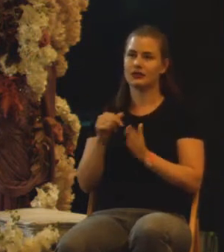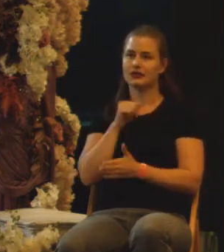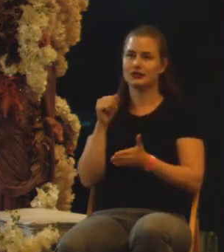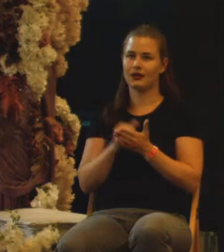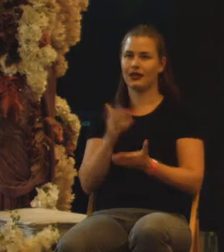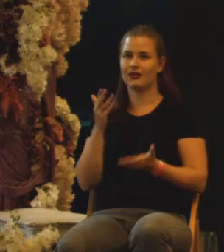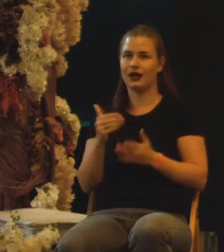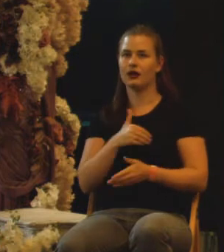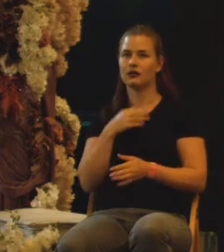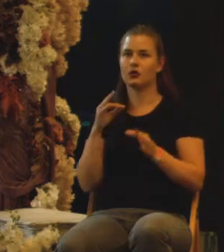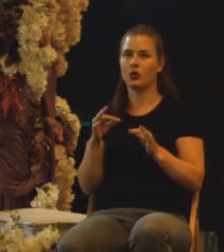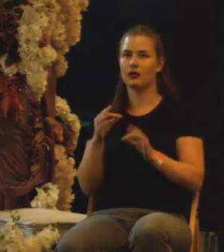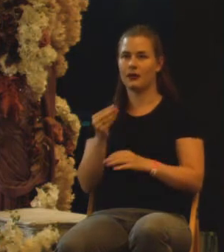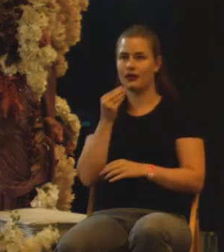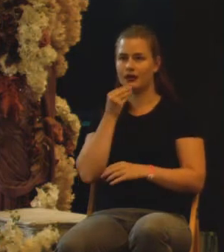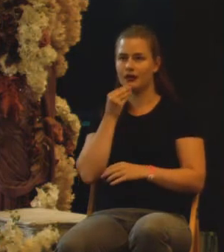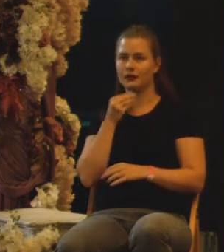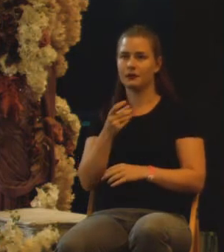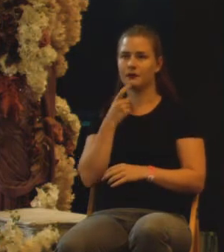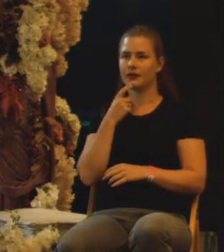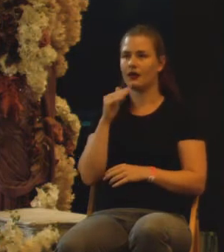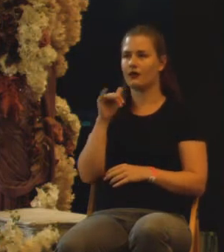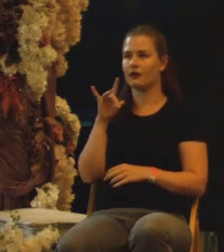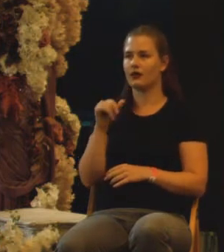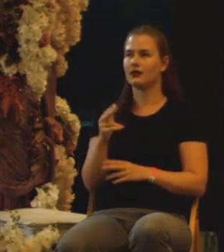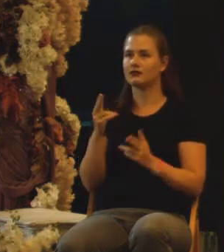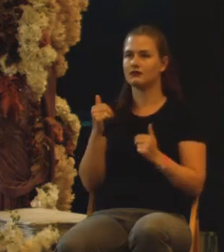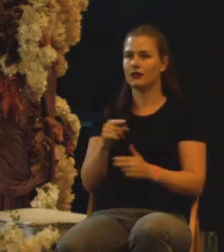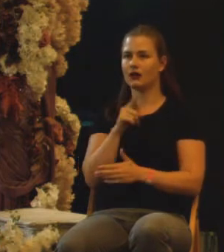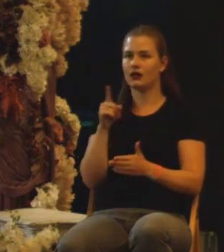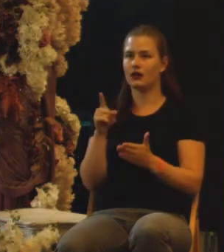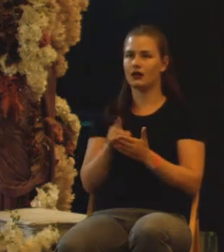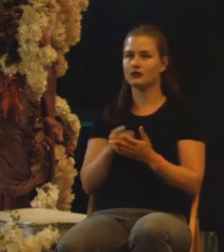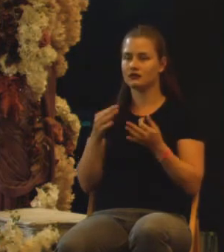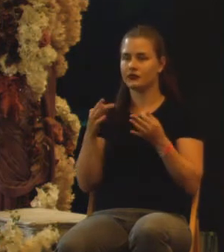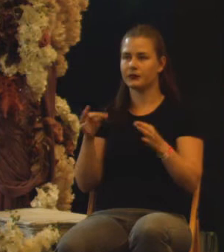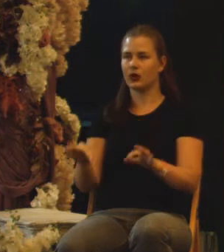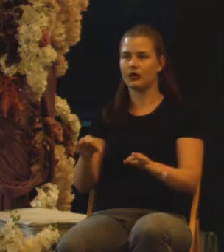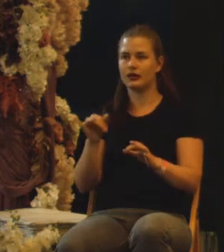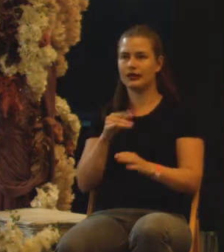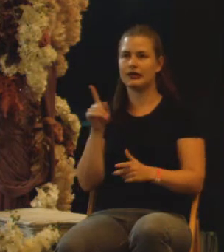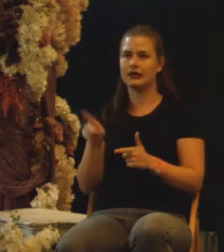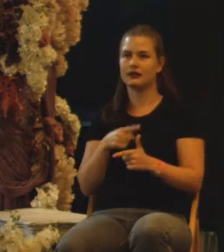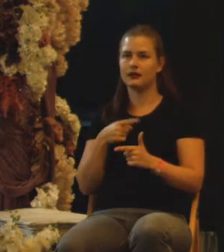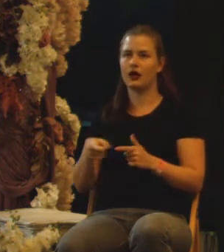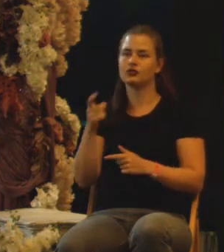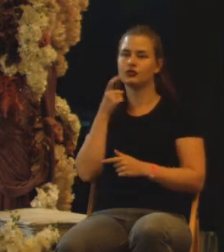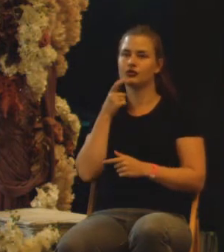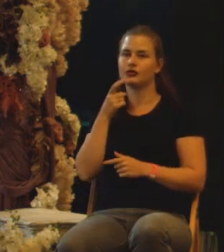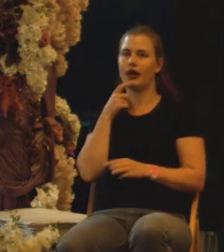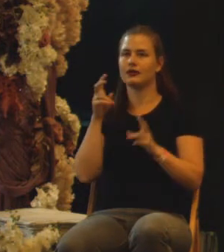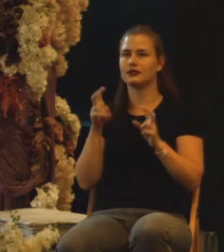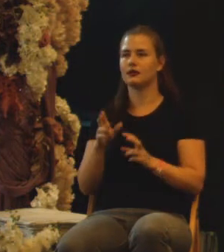хотите нормально есть. Яйца фри-рейндж, конечно, свободного выгула только. Иначе яйца сидят